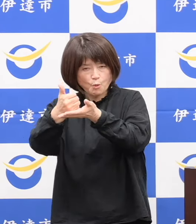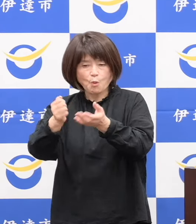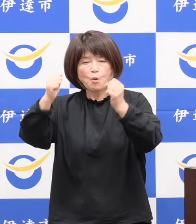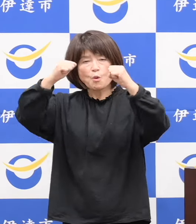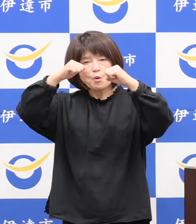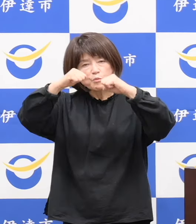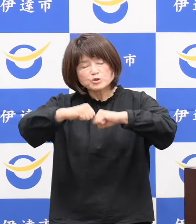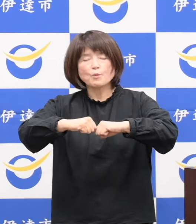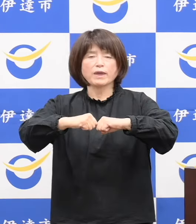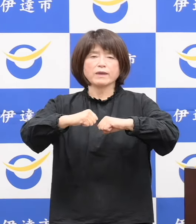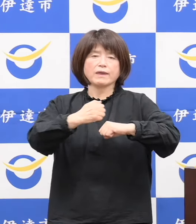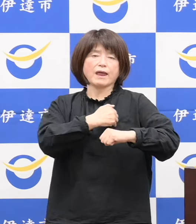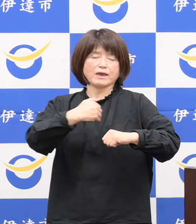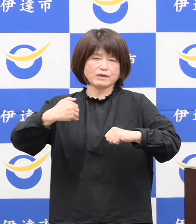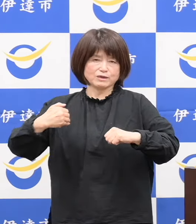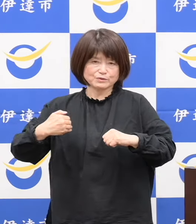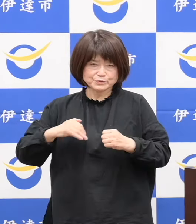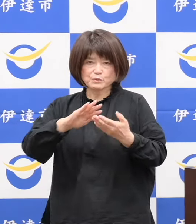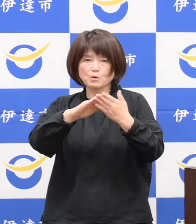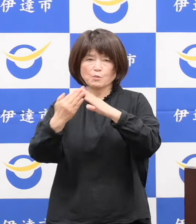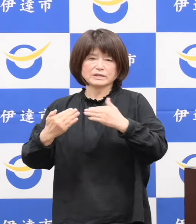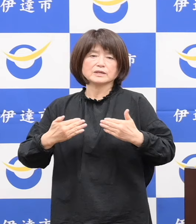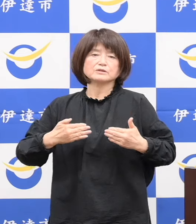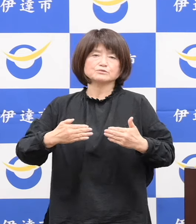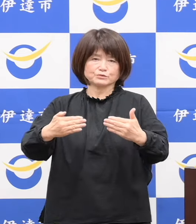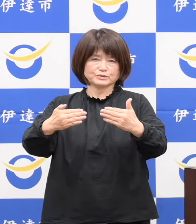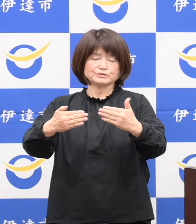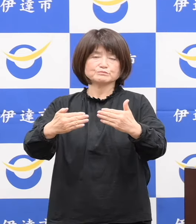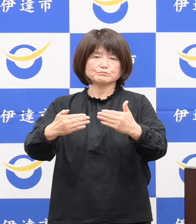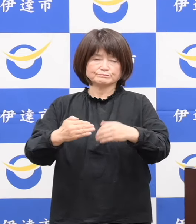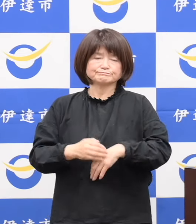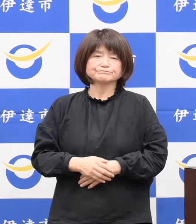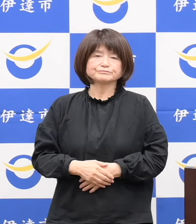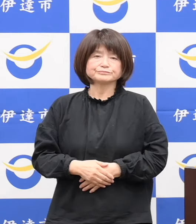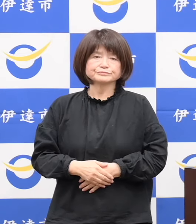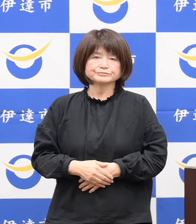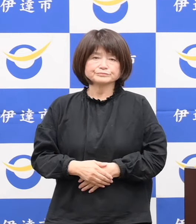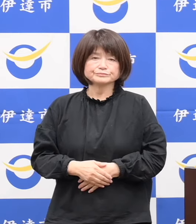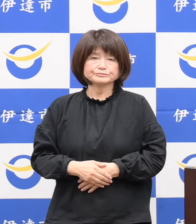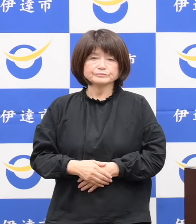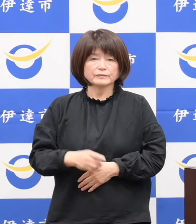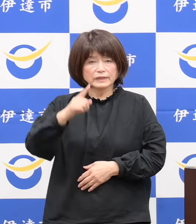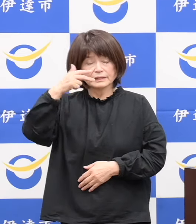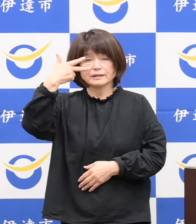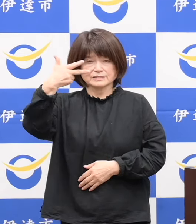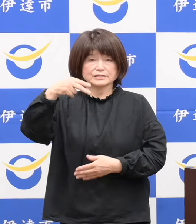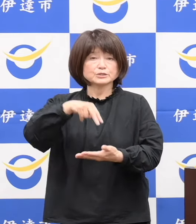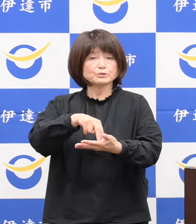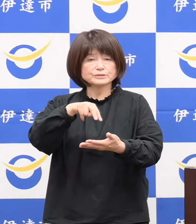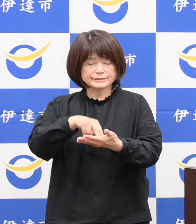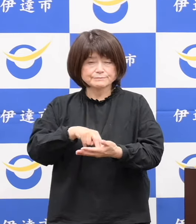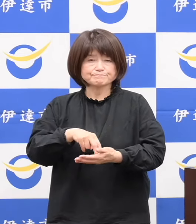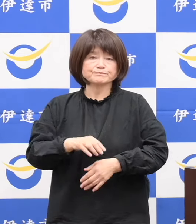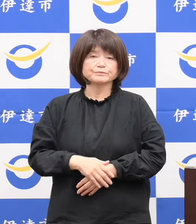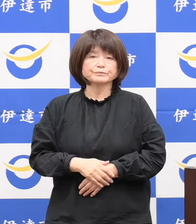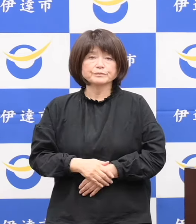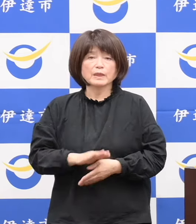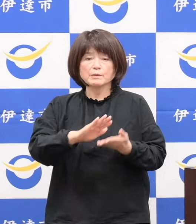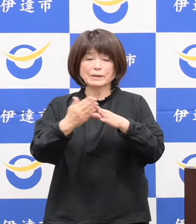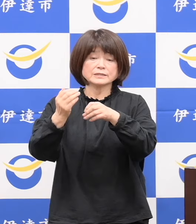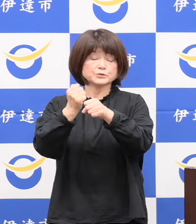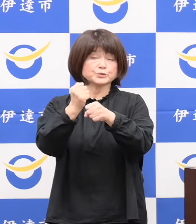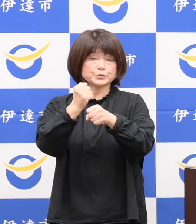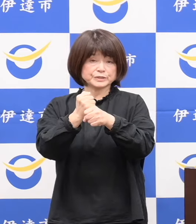える町づくりを進めてまいります。といたしましては、これら町づくり